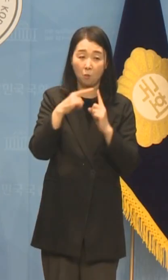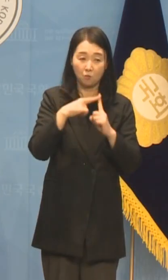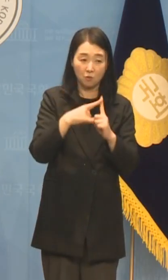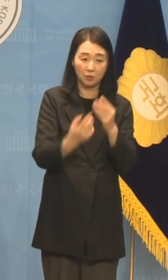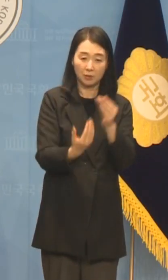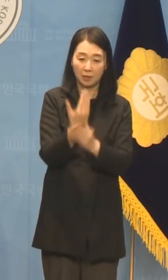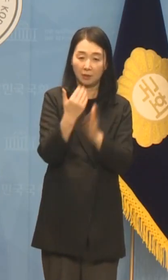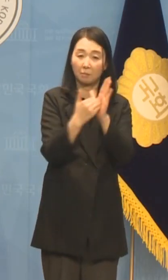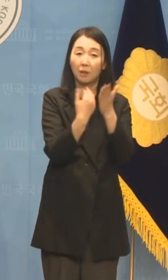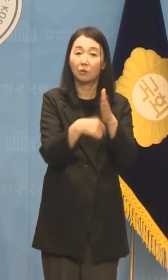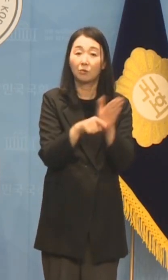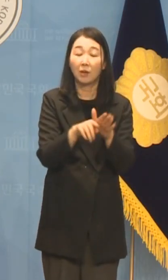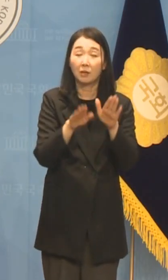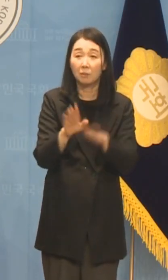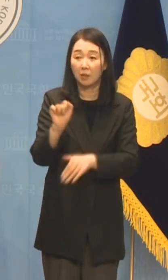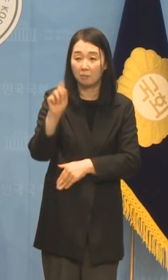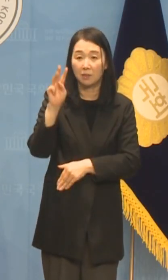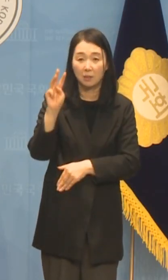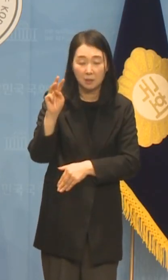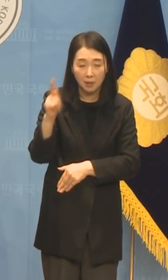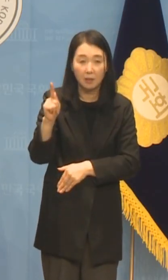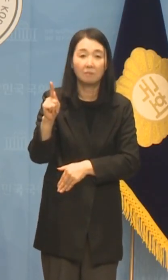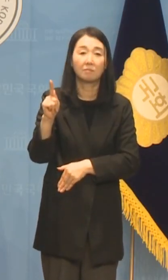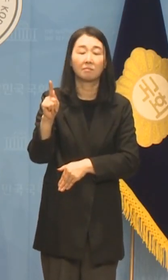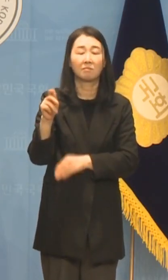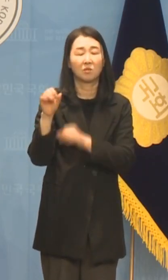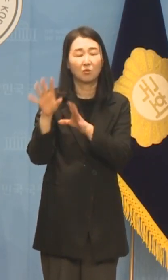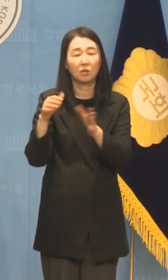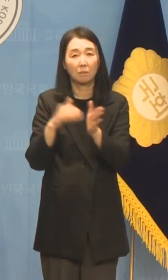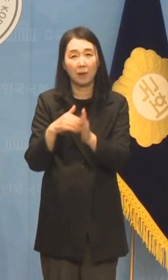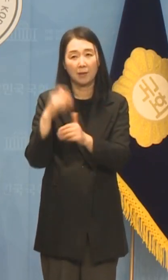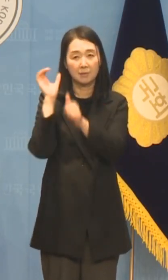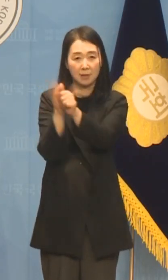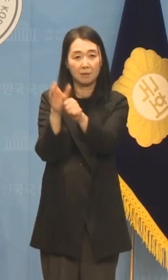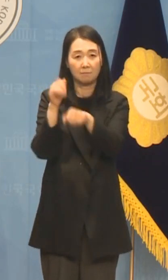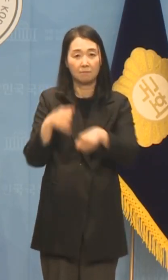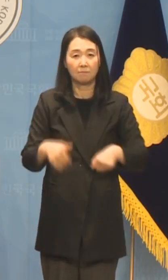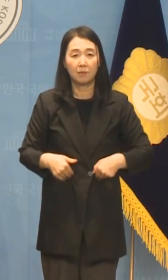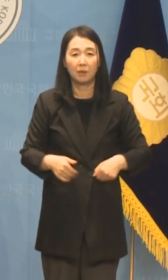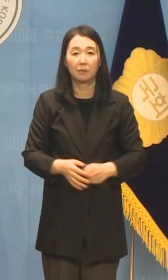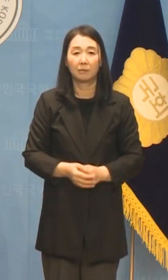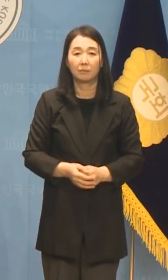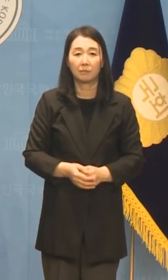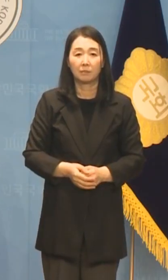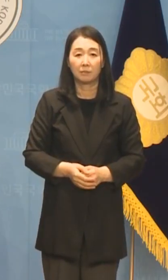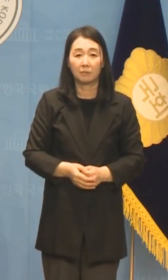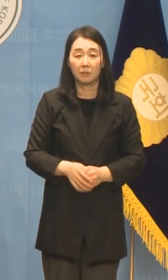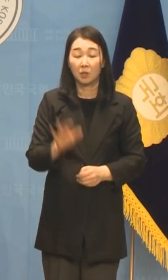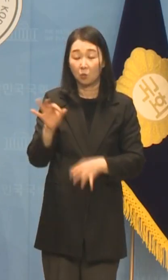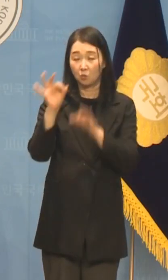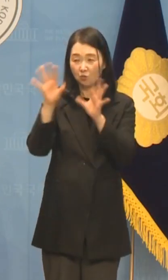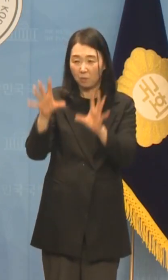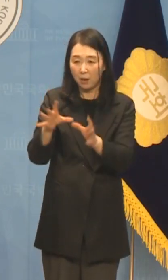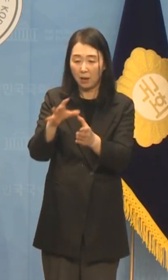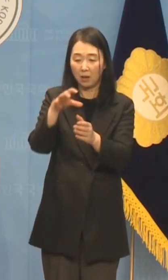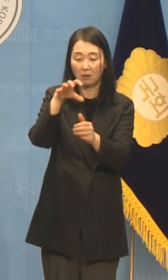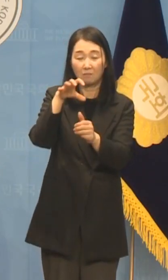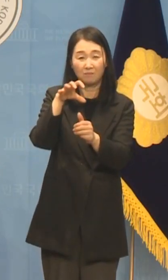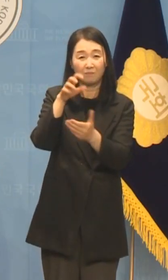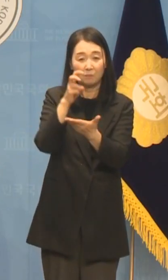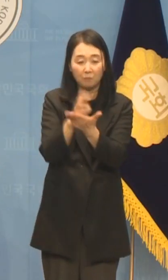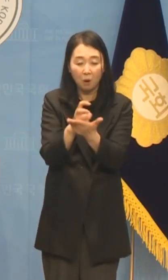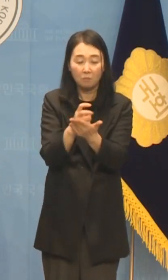막기 위해 이번에 MBK에 엄중한 책임을 물어야 합니다. 투기자본을 규제할 법제도